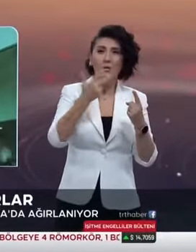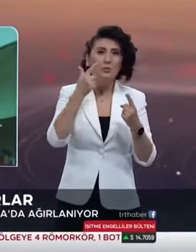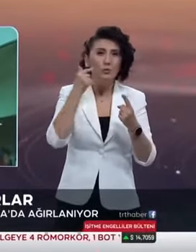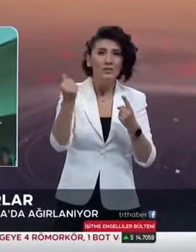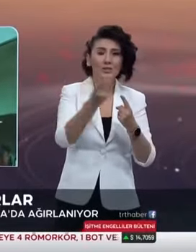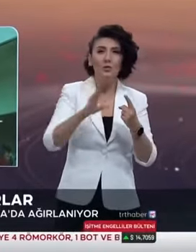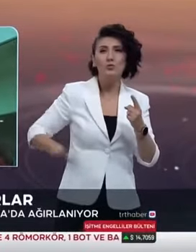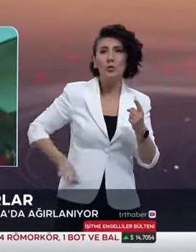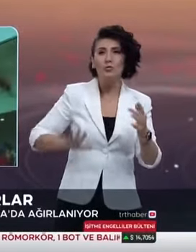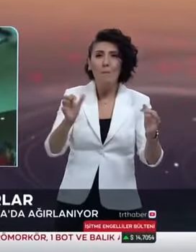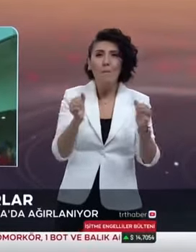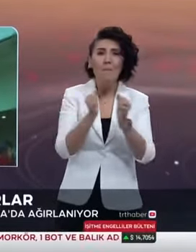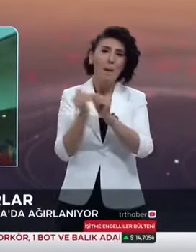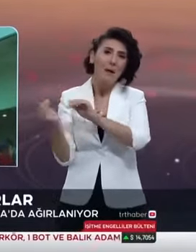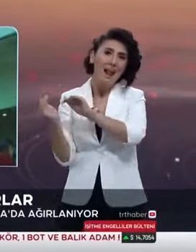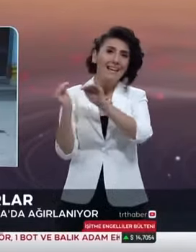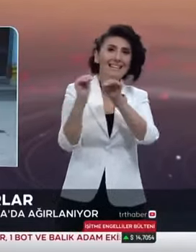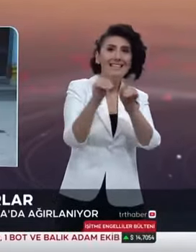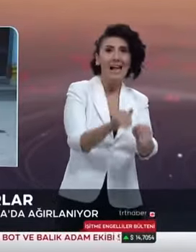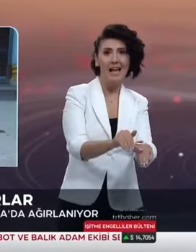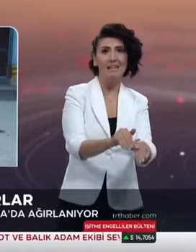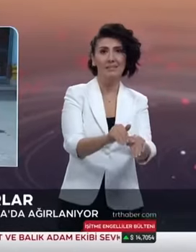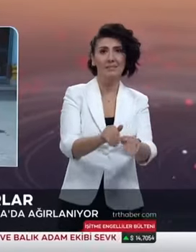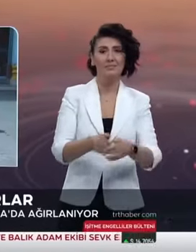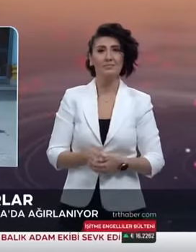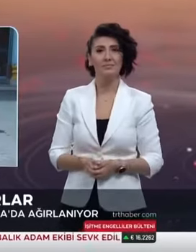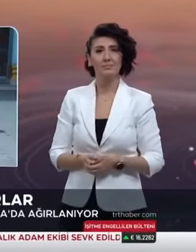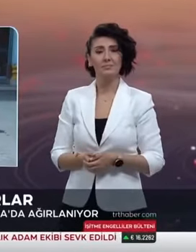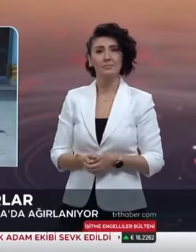de çocuklarla birlikte geldi.